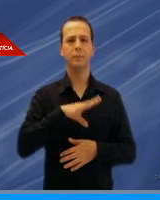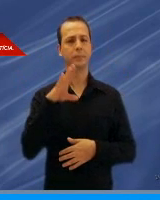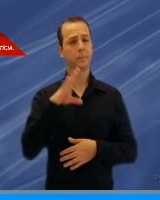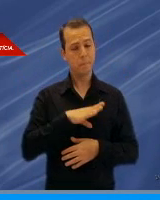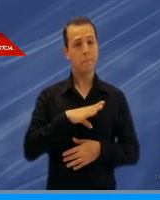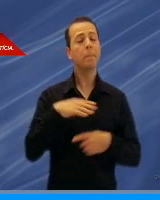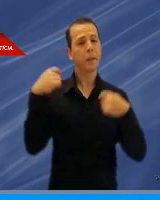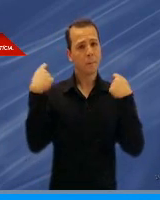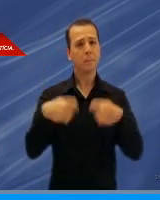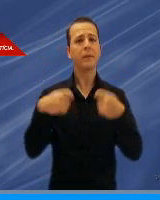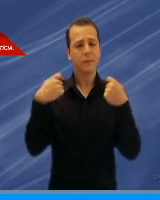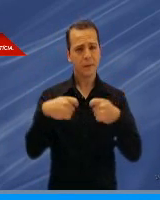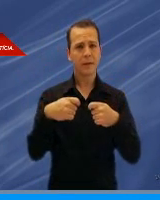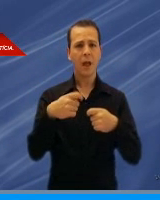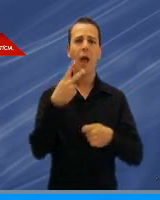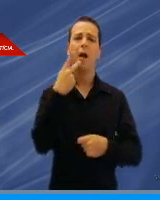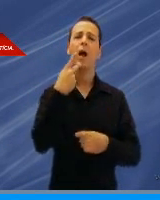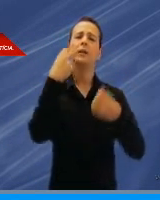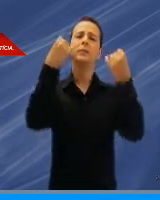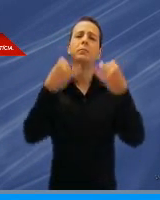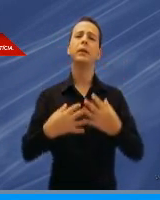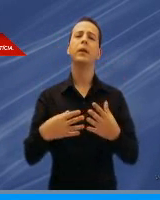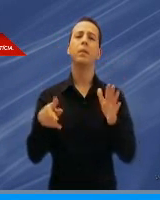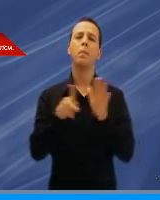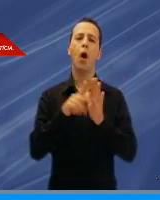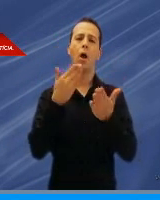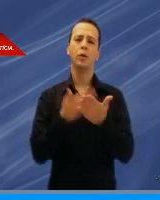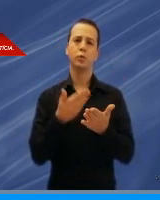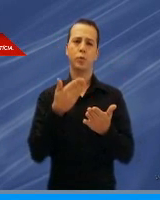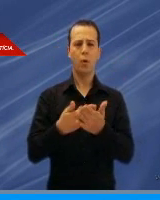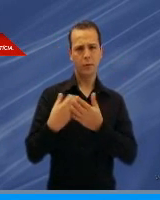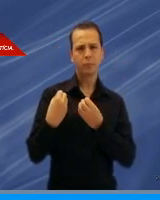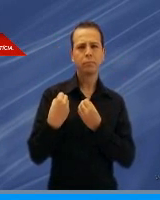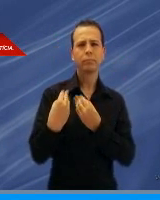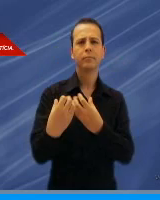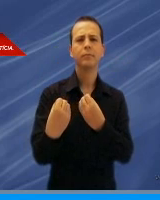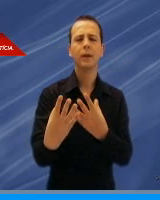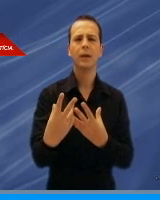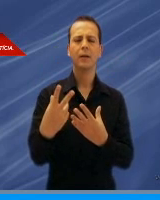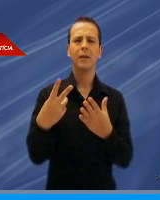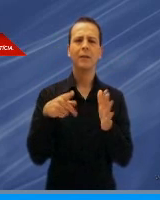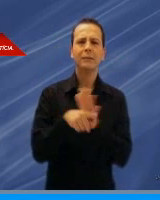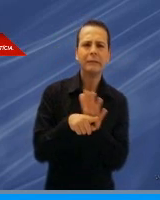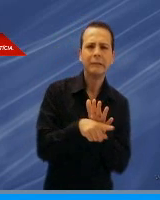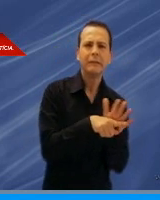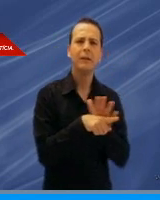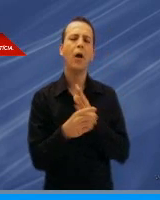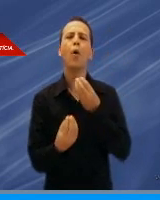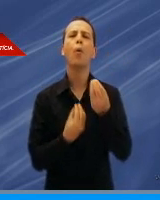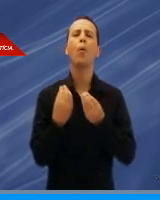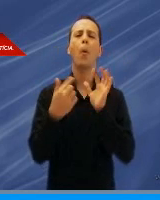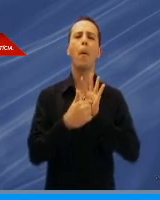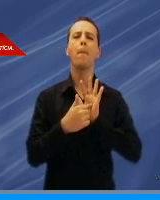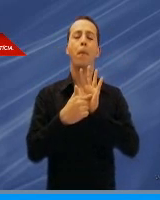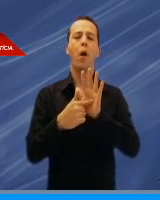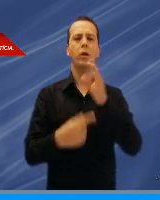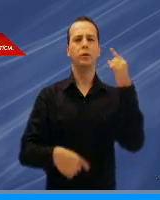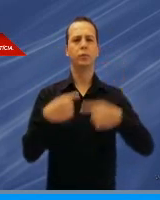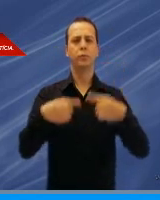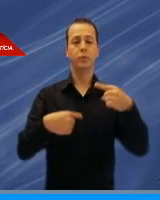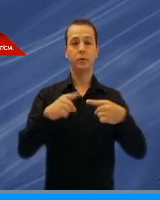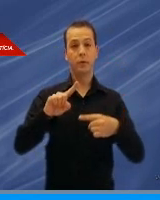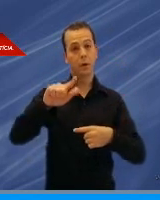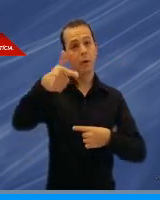deficiências, inclusive do próprio sistema de ensino, e questões aí que a gente pode discutir melhor,